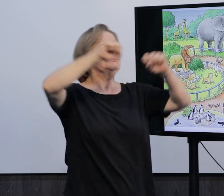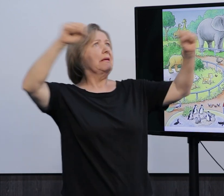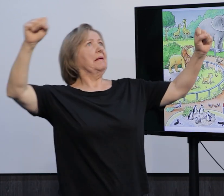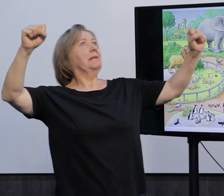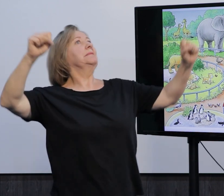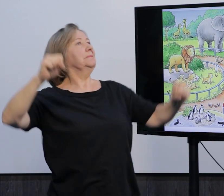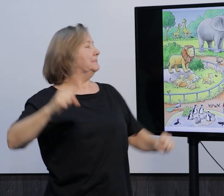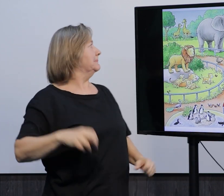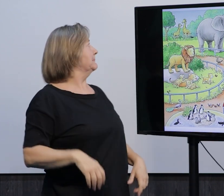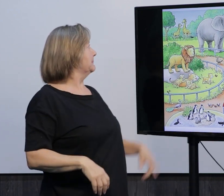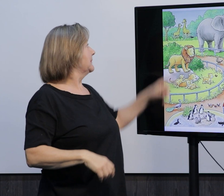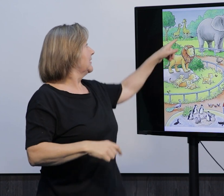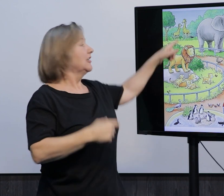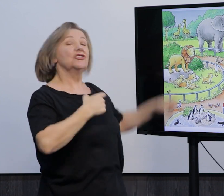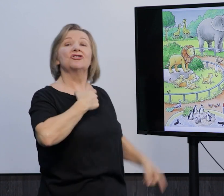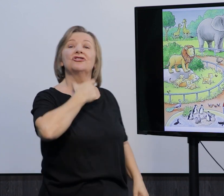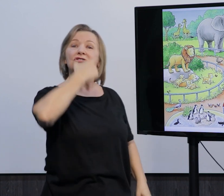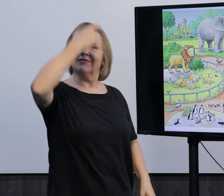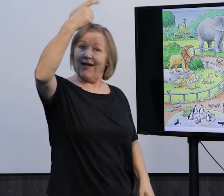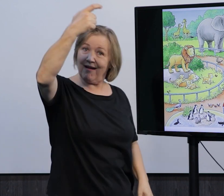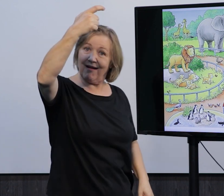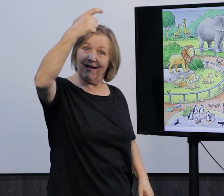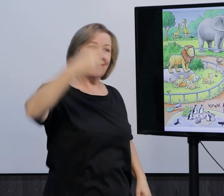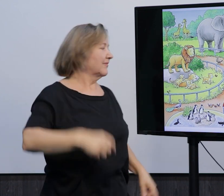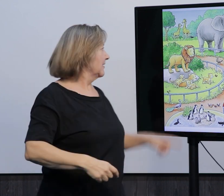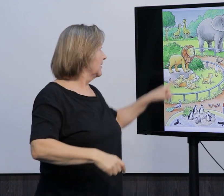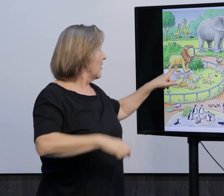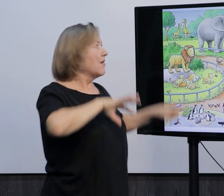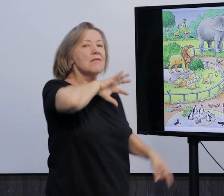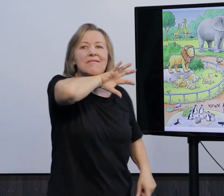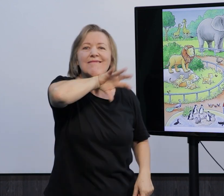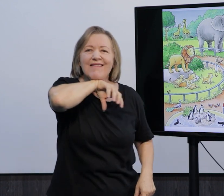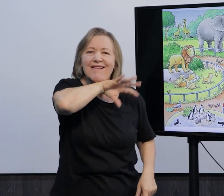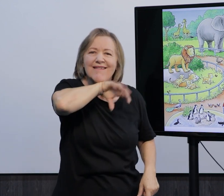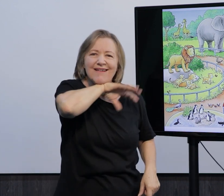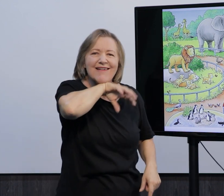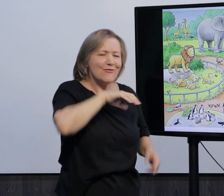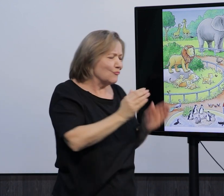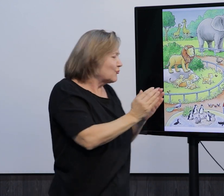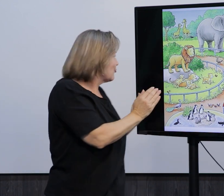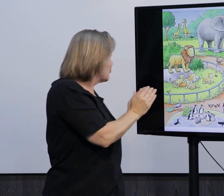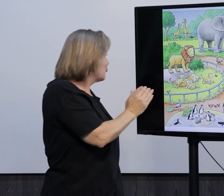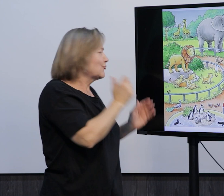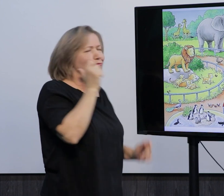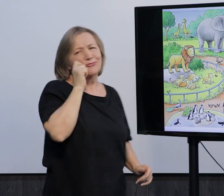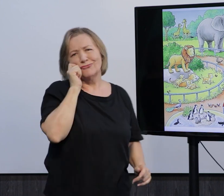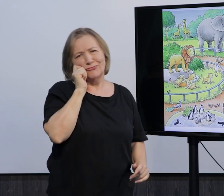elefante enorme, a girafa, o leão. E